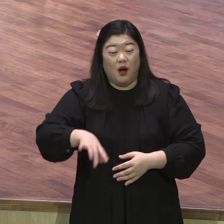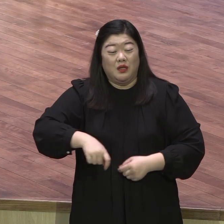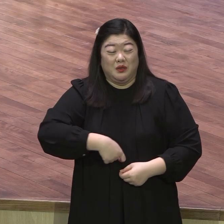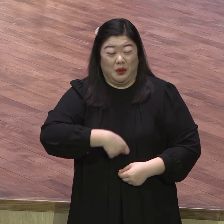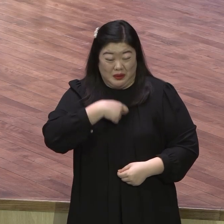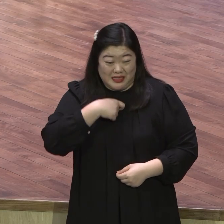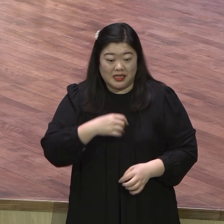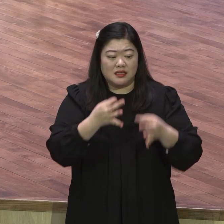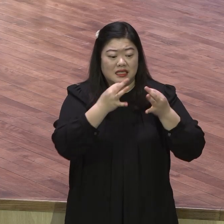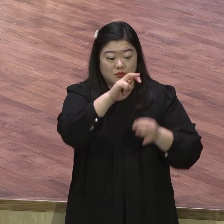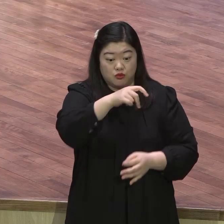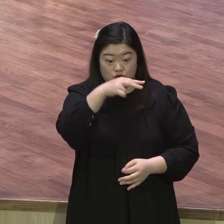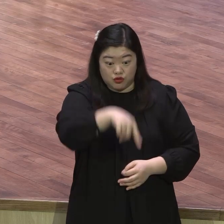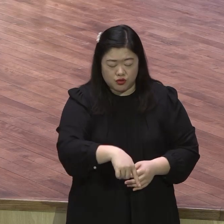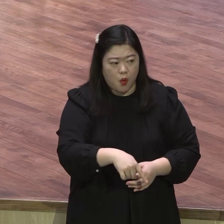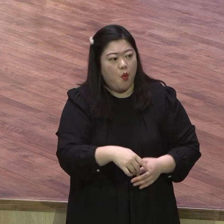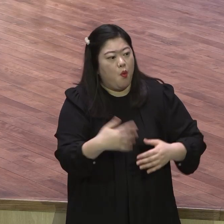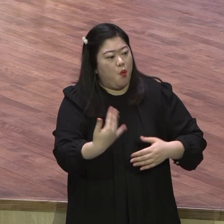우식해 보여요. 미안합니다.